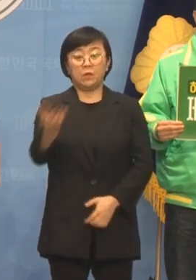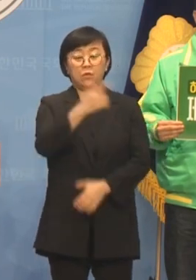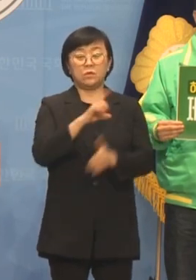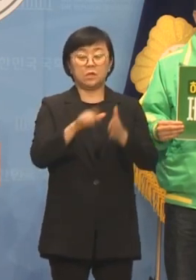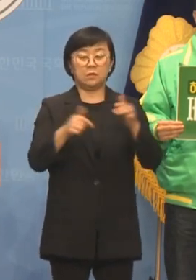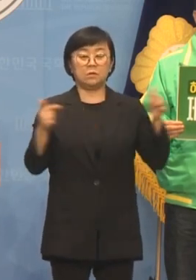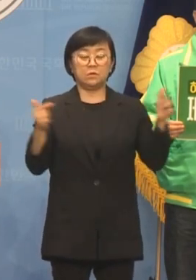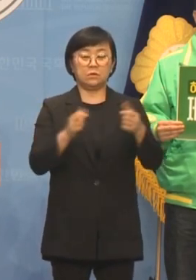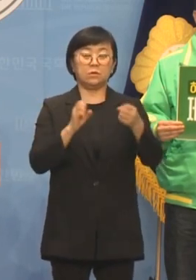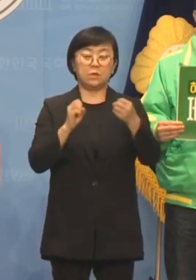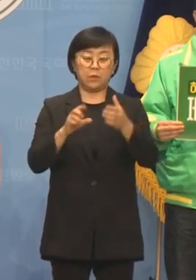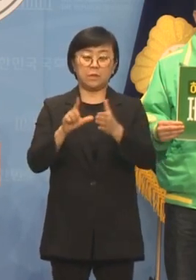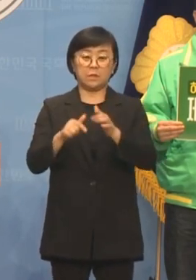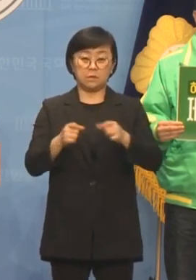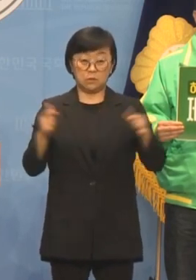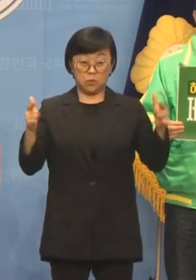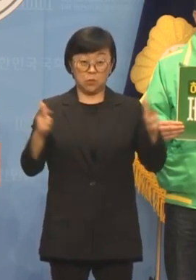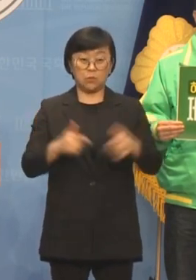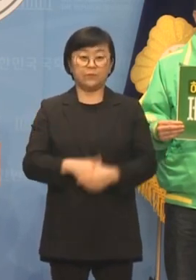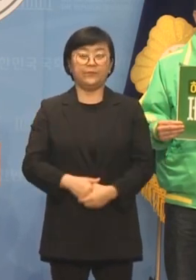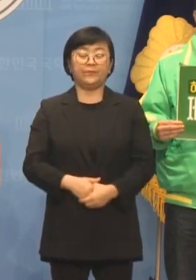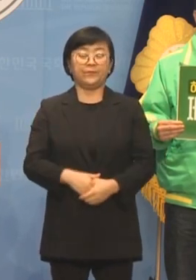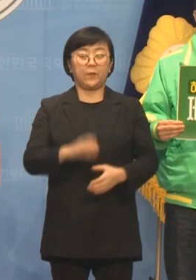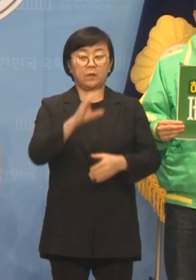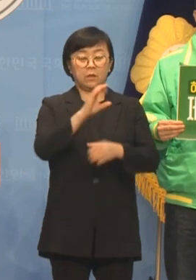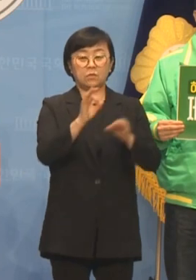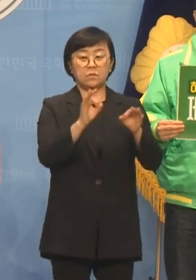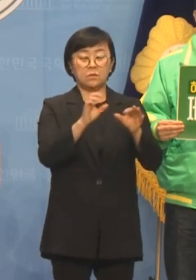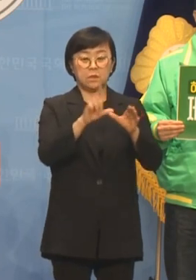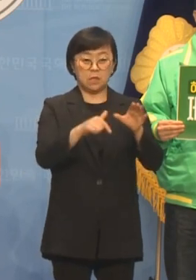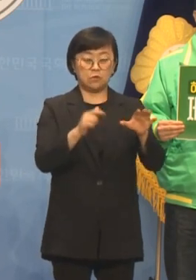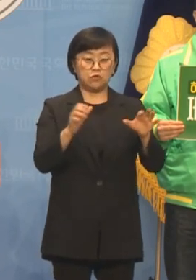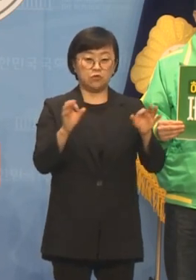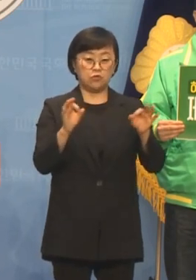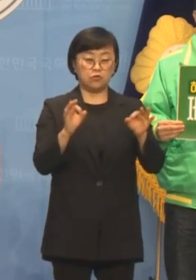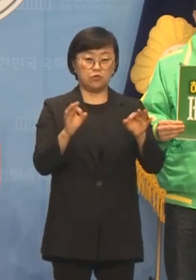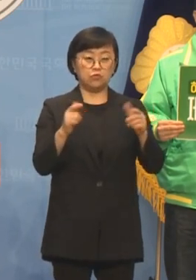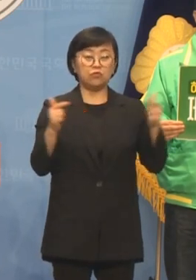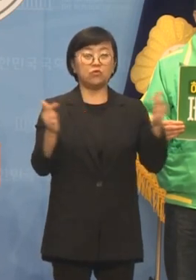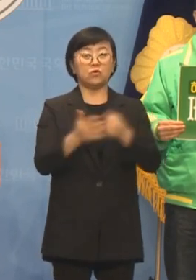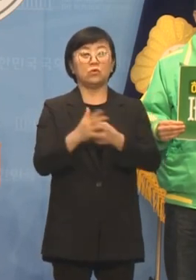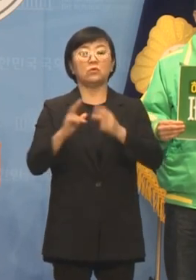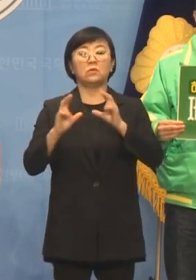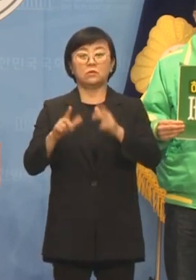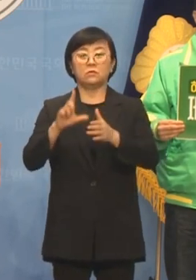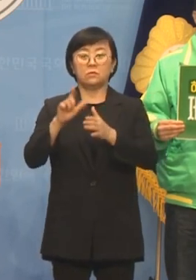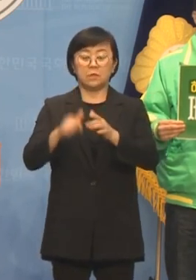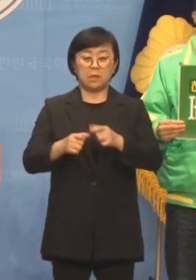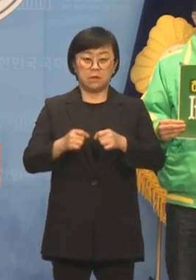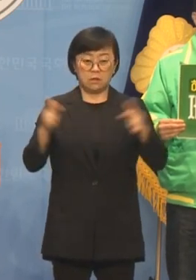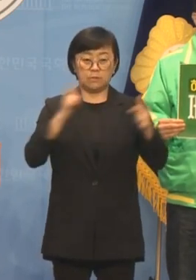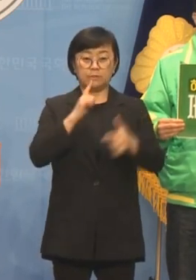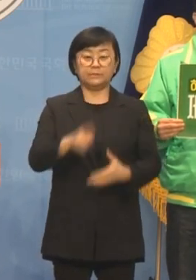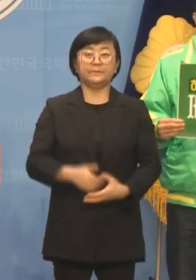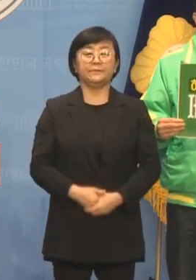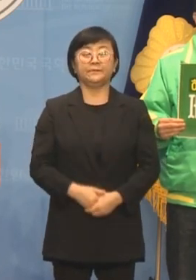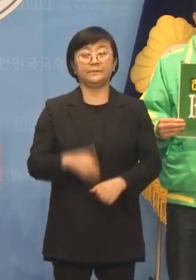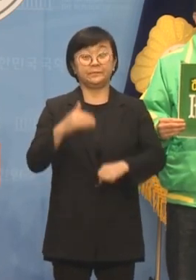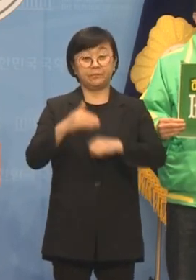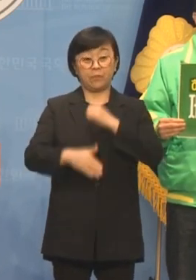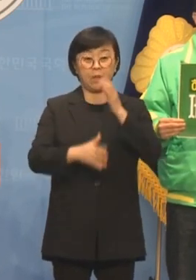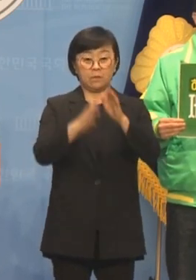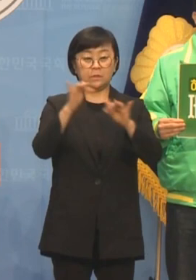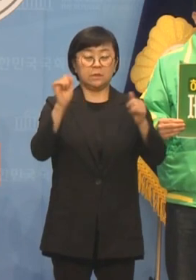줄이고 대화 시간은 늘리고 탄소 시간은 줄이고 지구 시간은 늘리는 시간 정치를 하겠다는 것입니다 이렇게